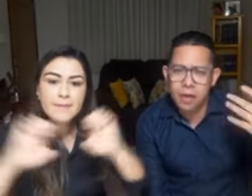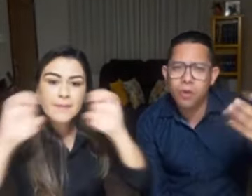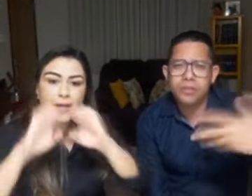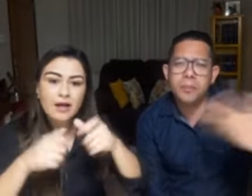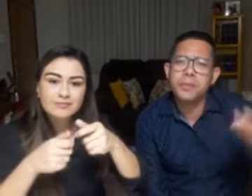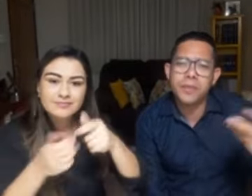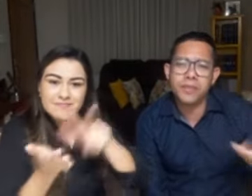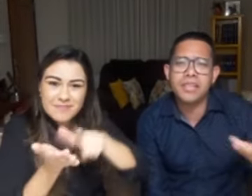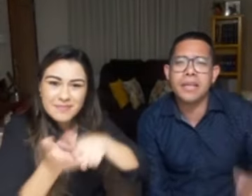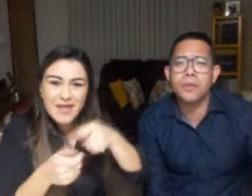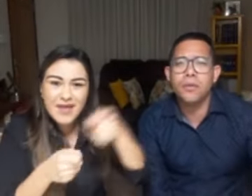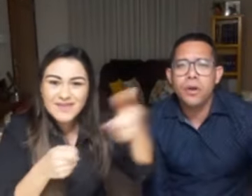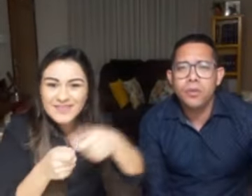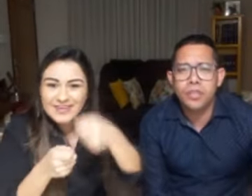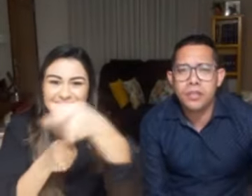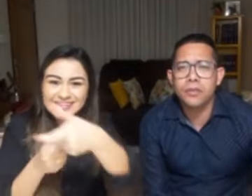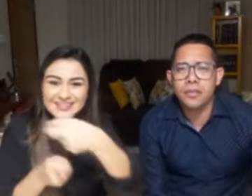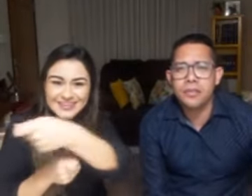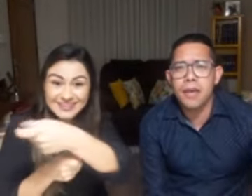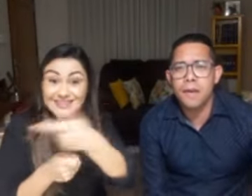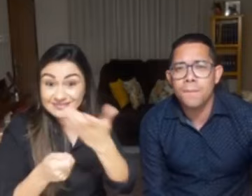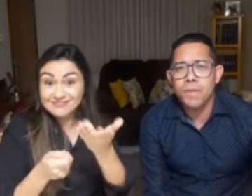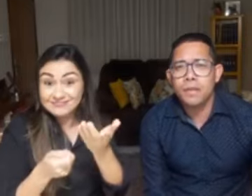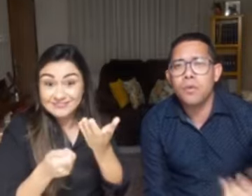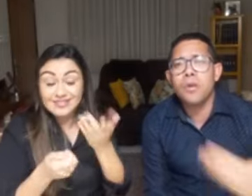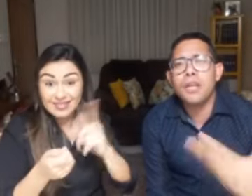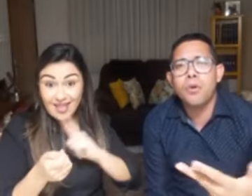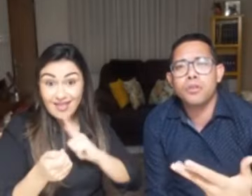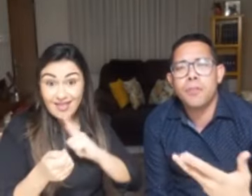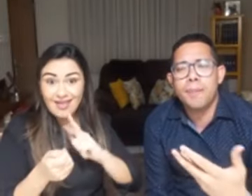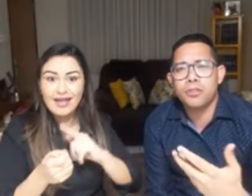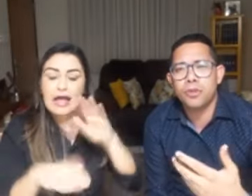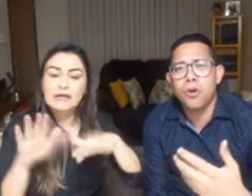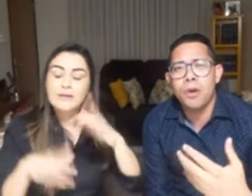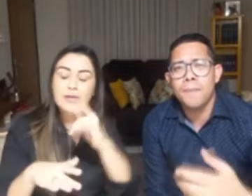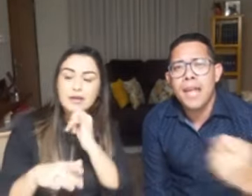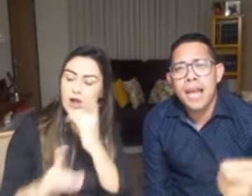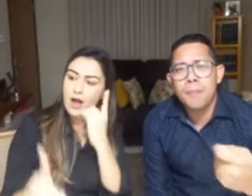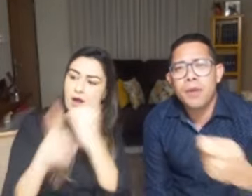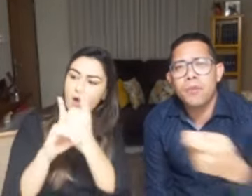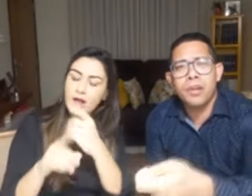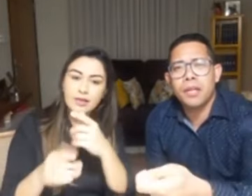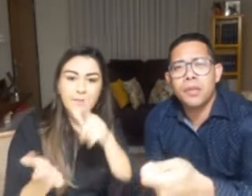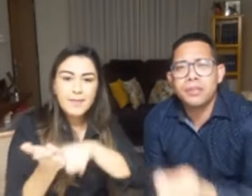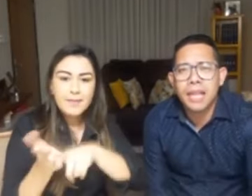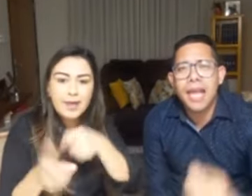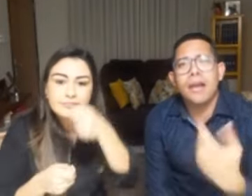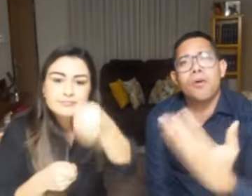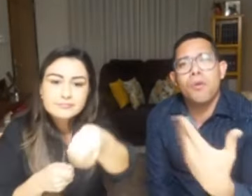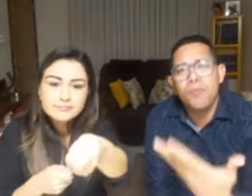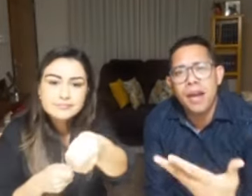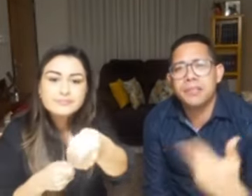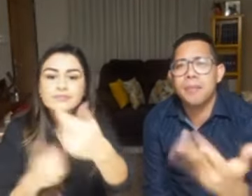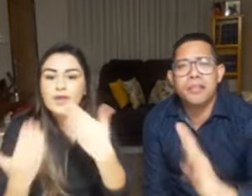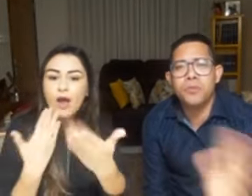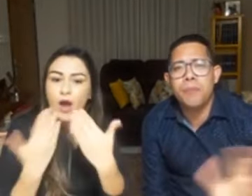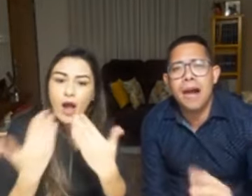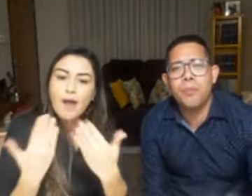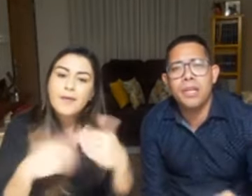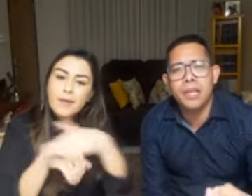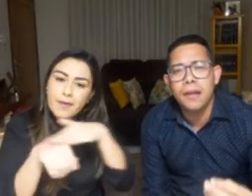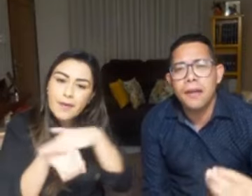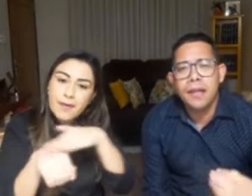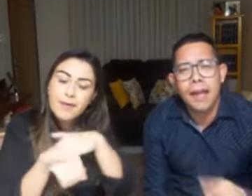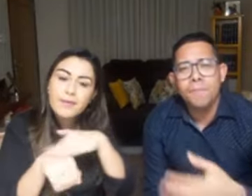Até hoje, tem muitas pessoas que ainda utilizam desse meio. Então, quando encontra uma pessoa, ela pega o folheto, entrega, conversa, bate um